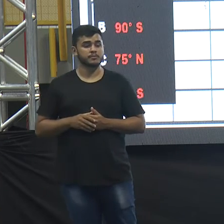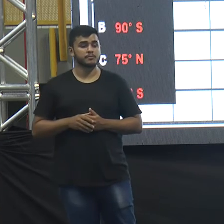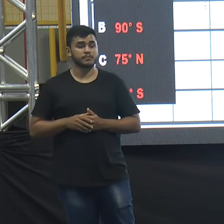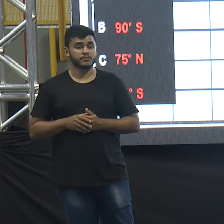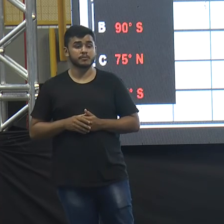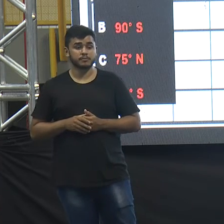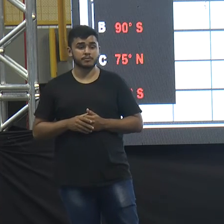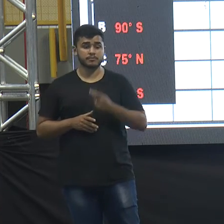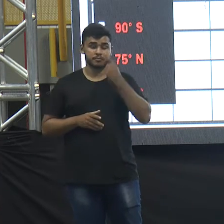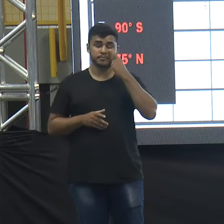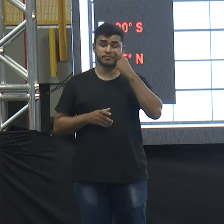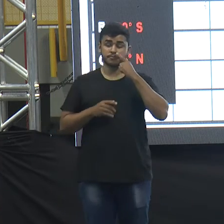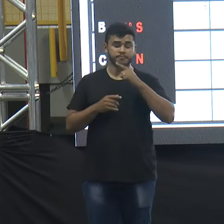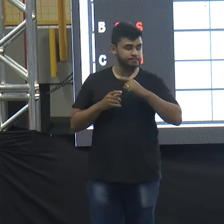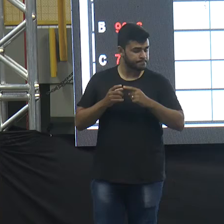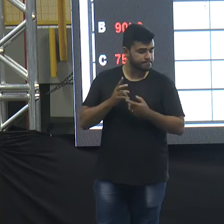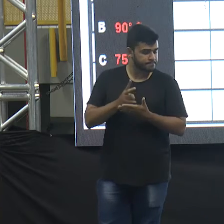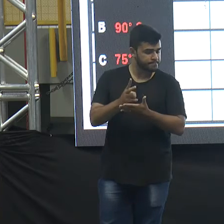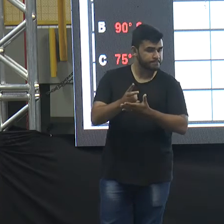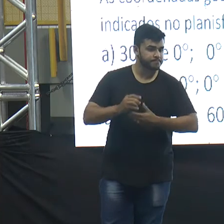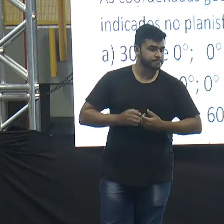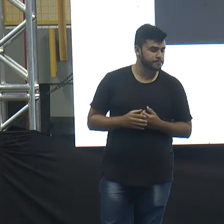Beleza, vamos para frente? Bora.